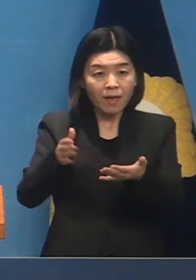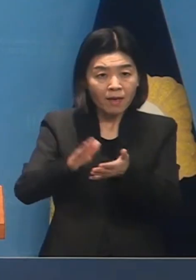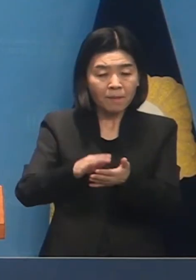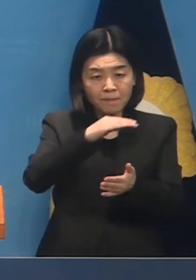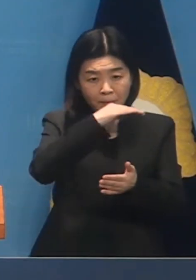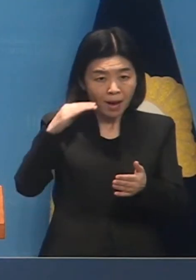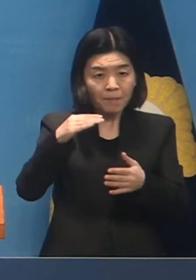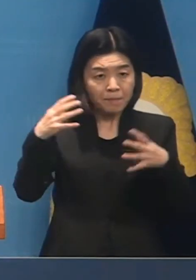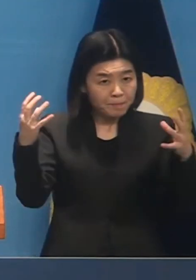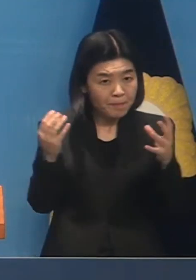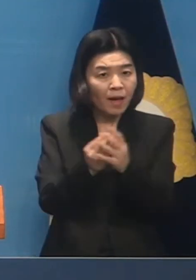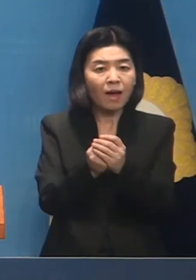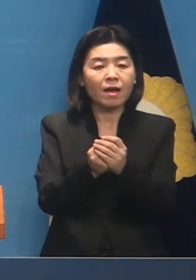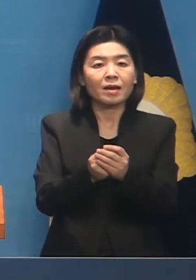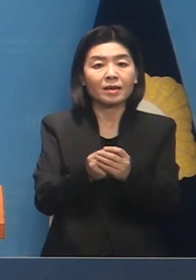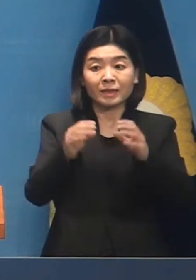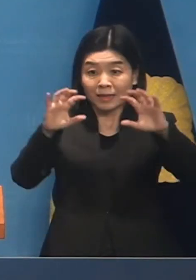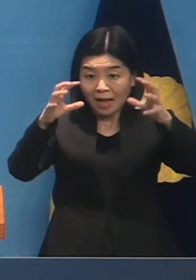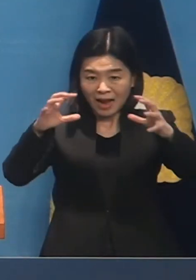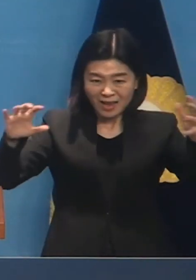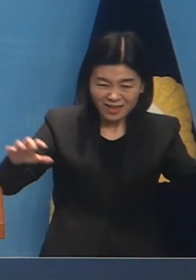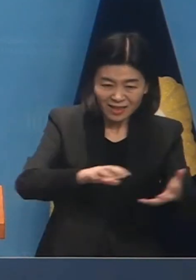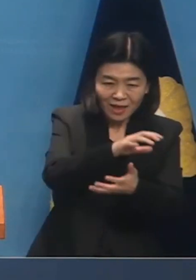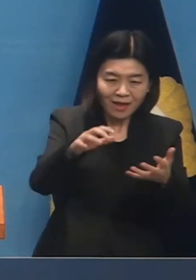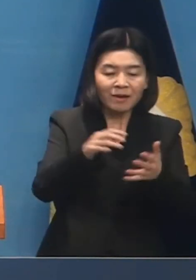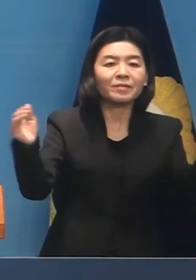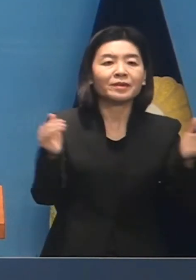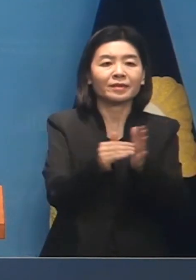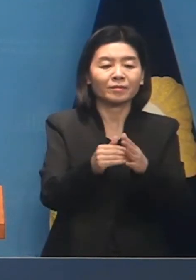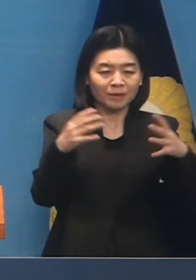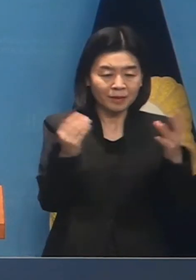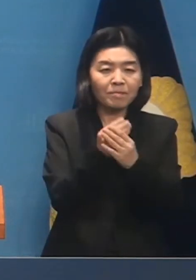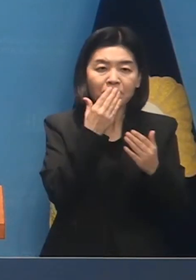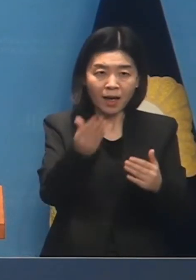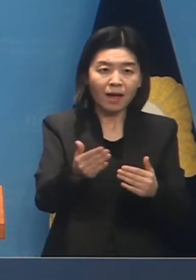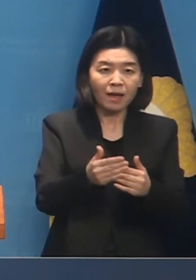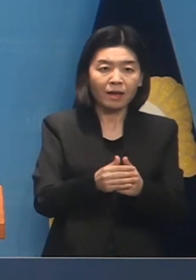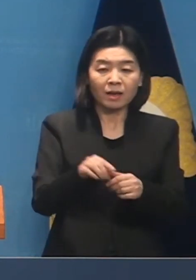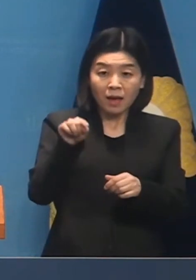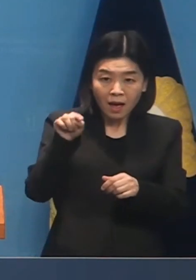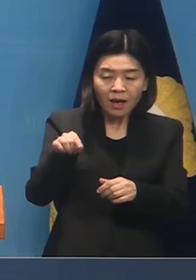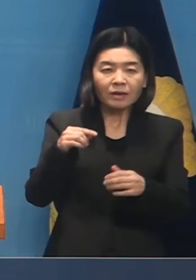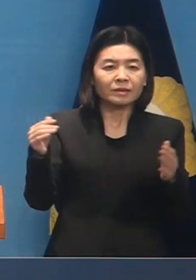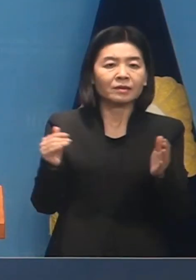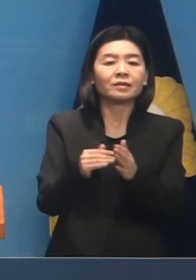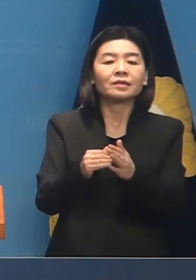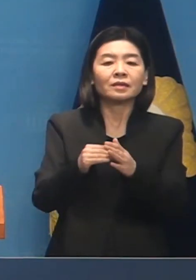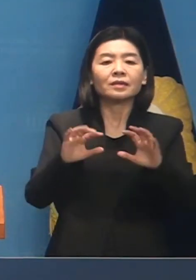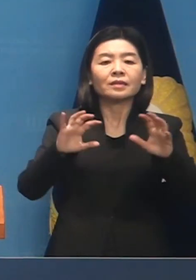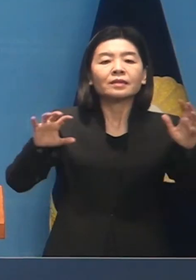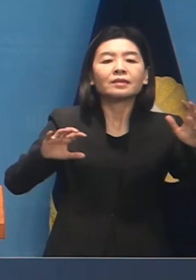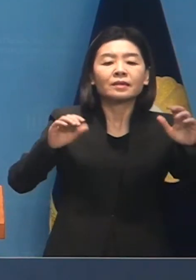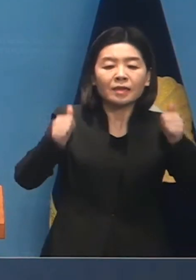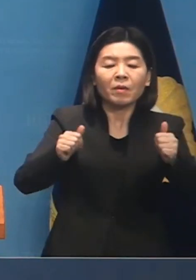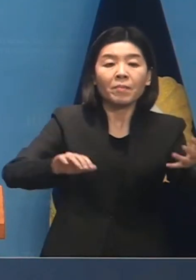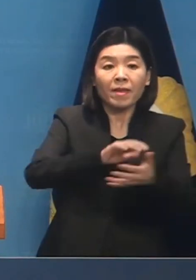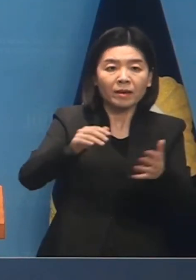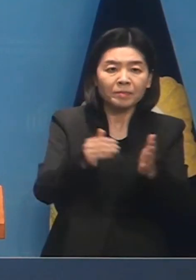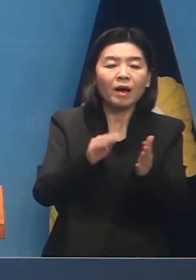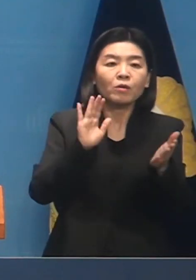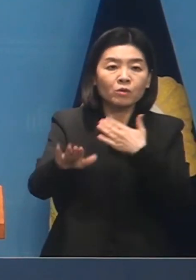내란의 종식이라는 약속 아래 조국혁신당은 사법내란을 끝내고 헌정질서 회복의 길에